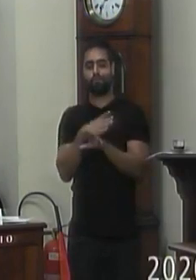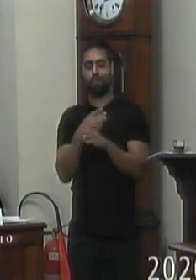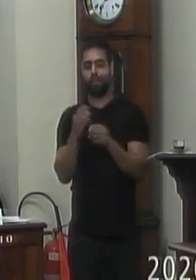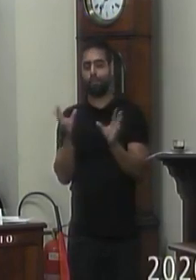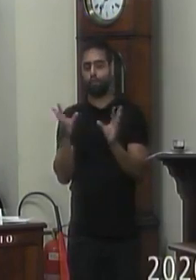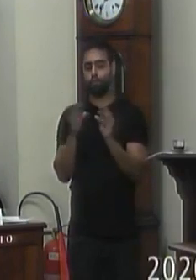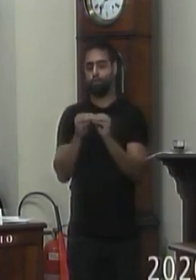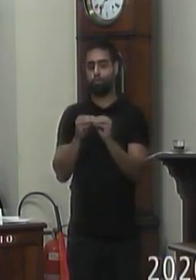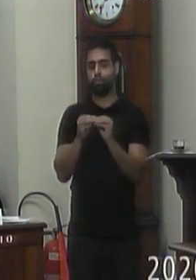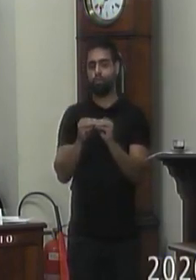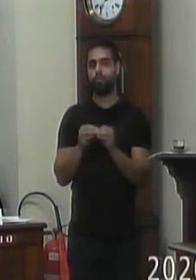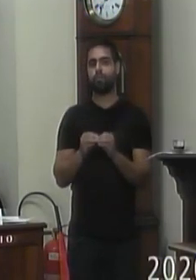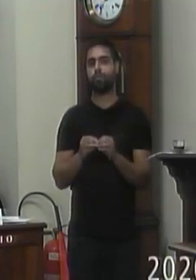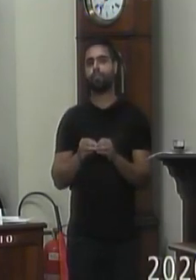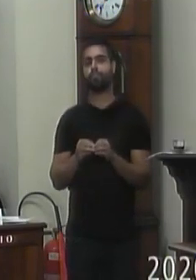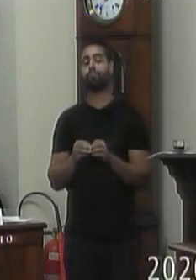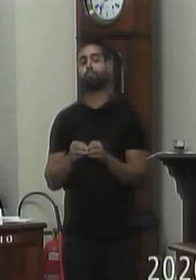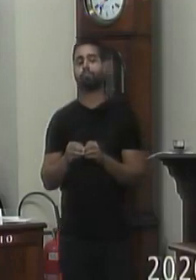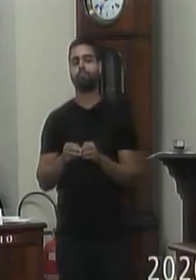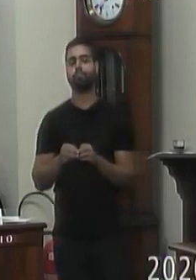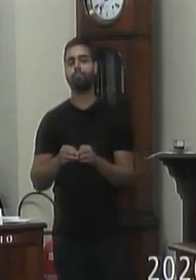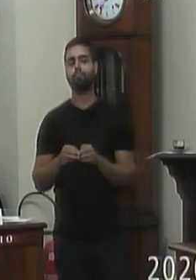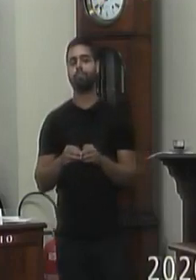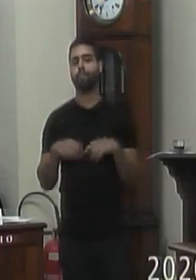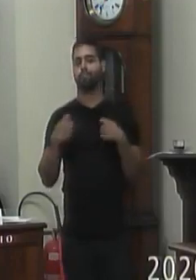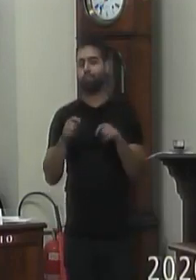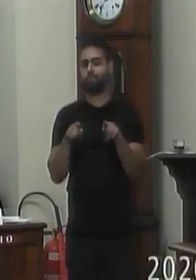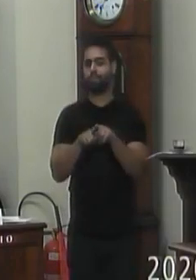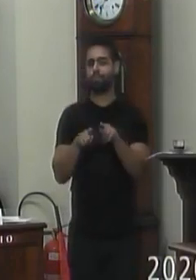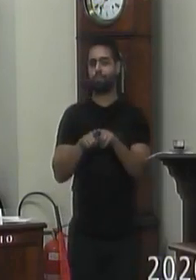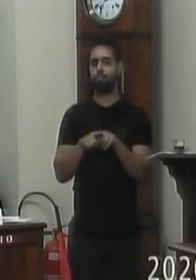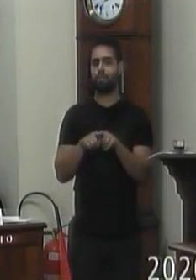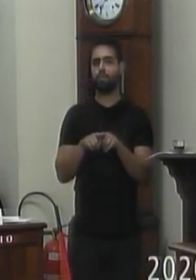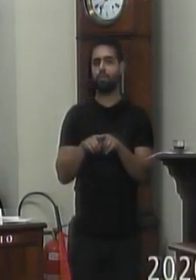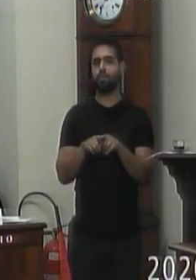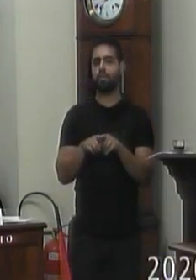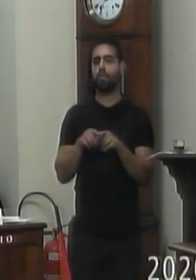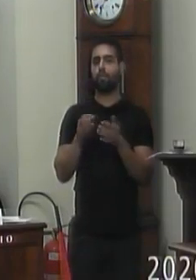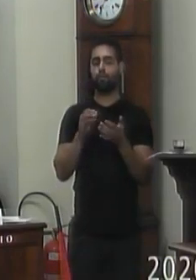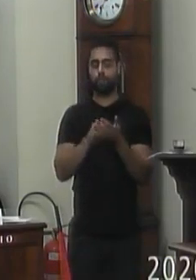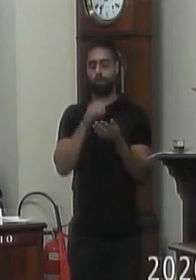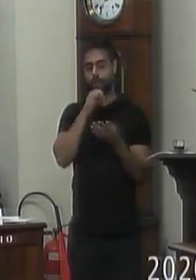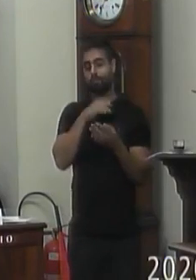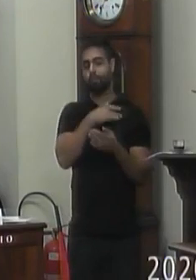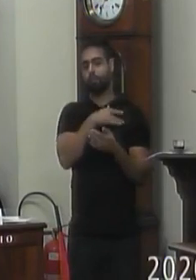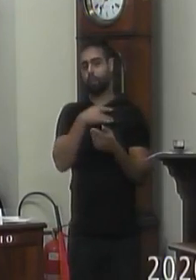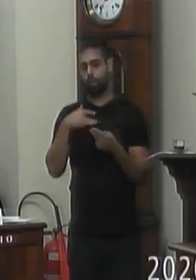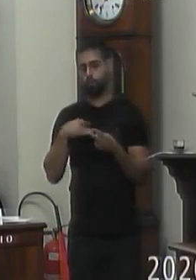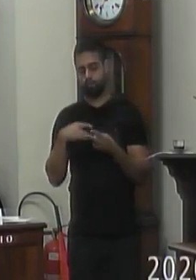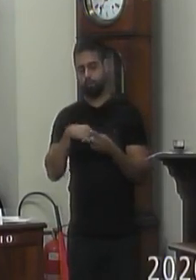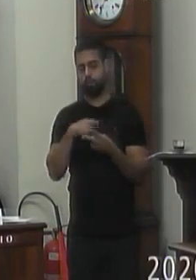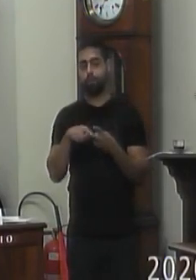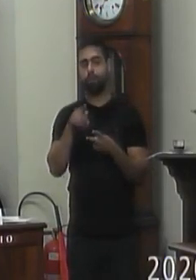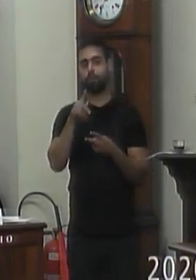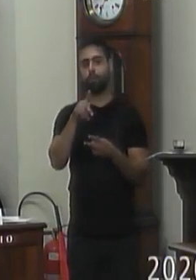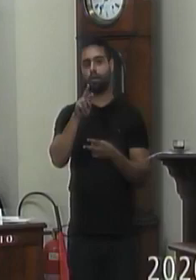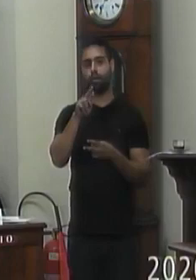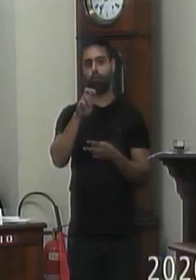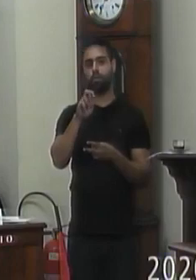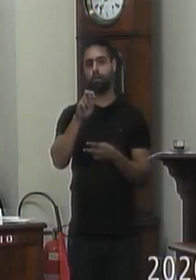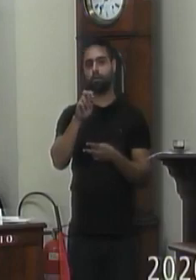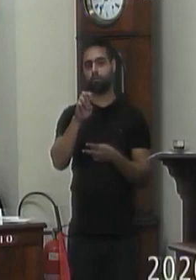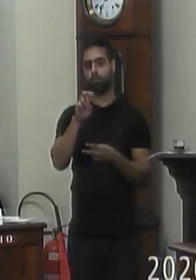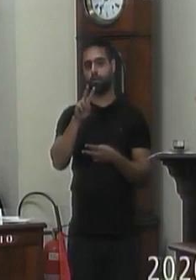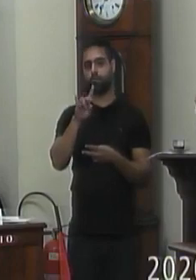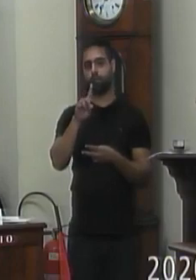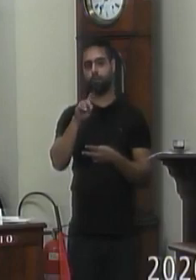para o sistema SIGFIS do Tribunal de Contas, e a gente depende de fechamento da saúde e do Instituto de Previdência. Às vezes acontece